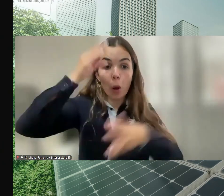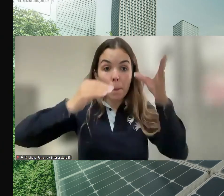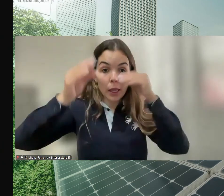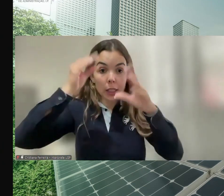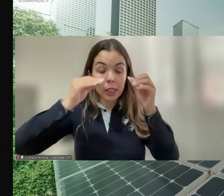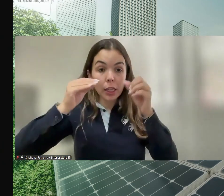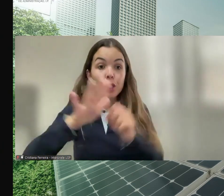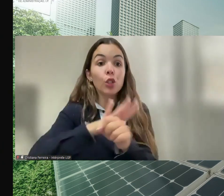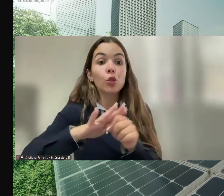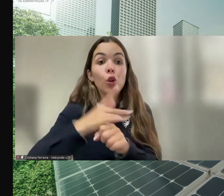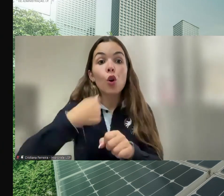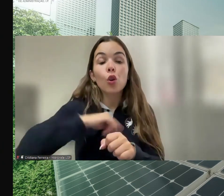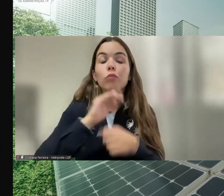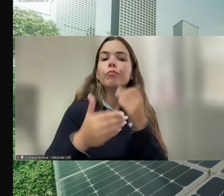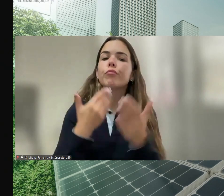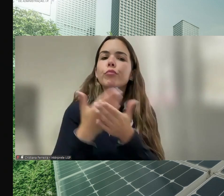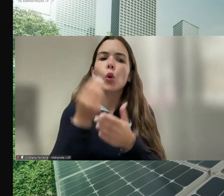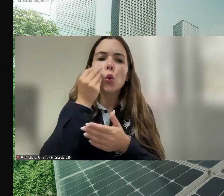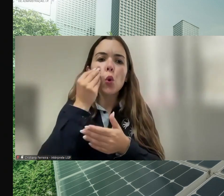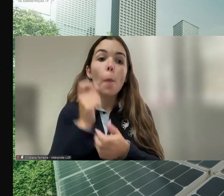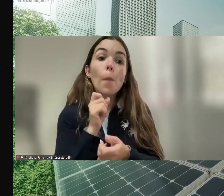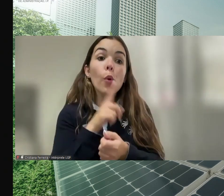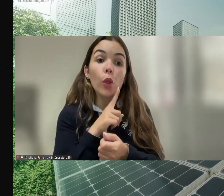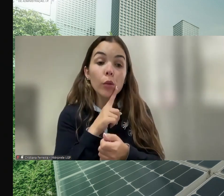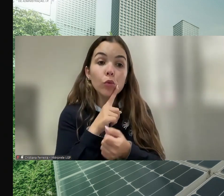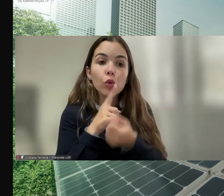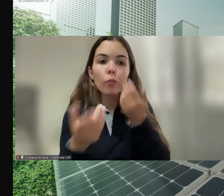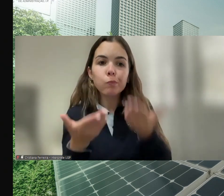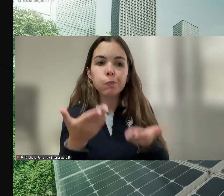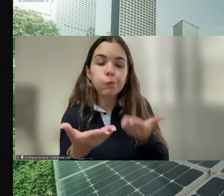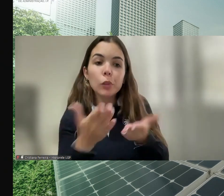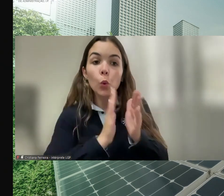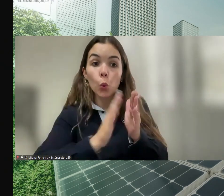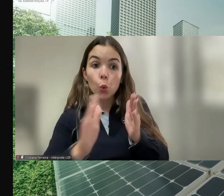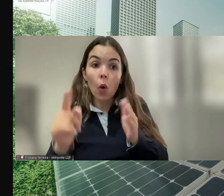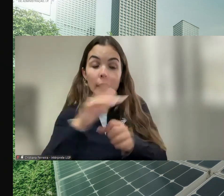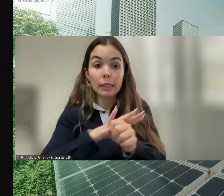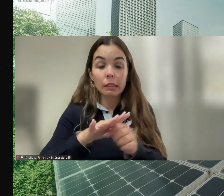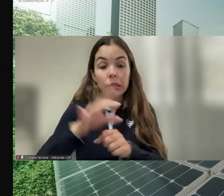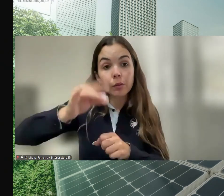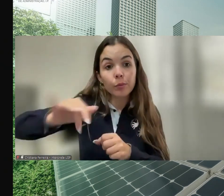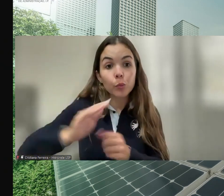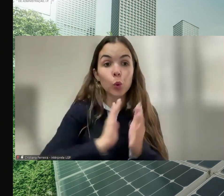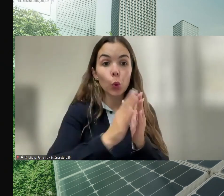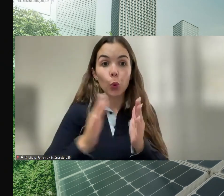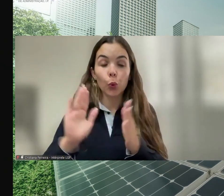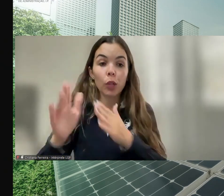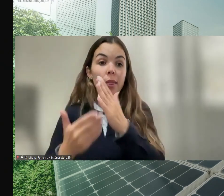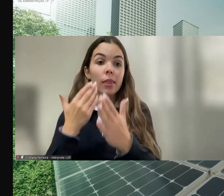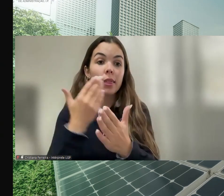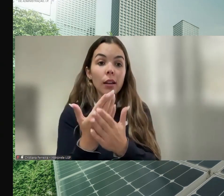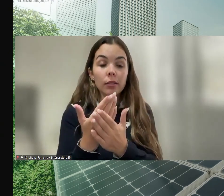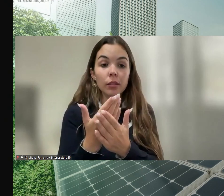e a questão que nós estamos a colocar é como é que podemos medir o progresso destas regiões no seu percurso com vista a atingir a